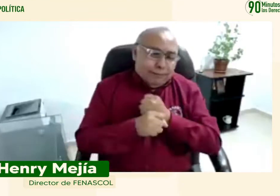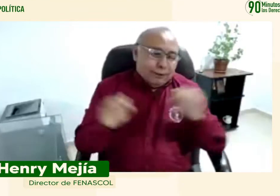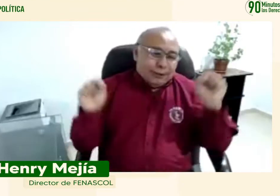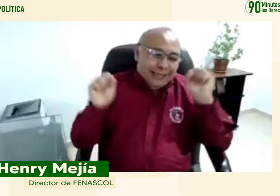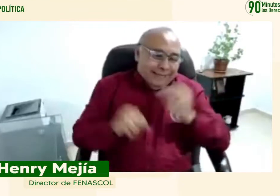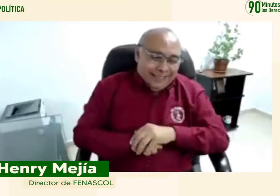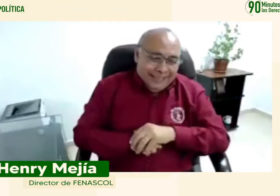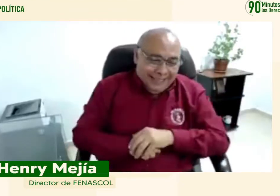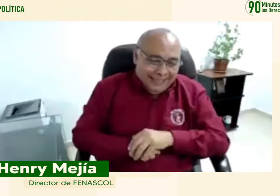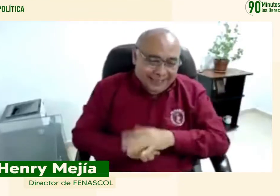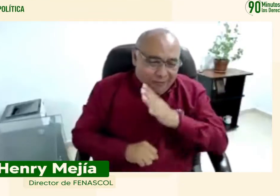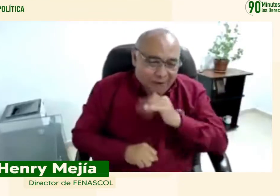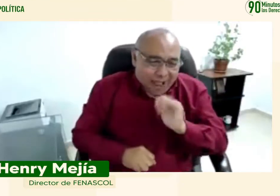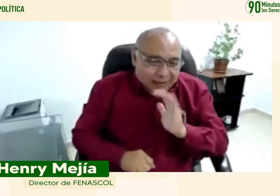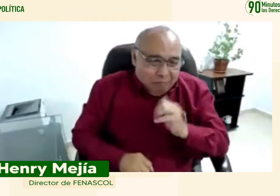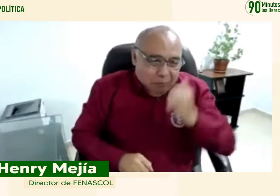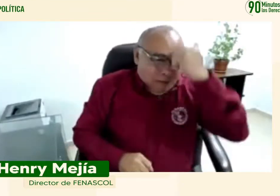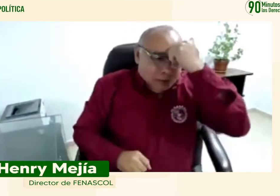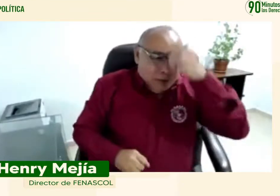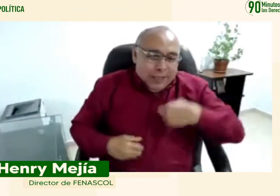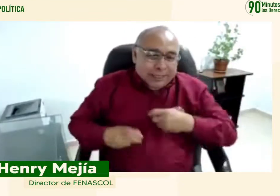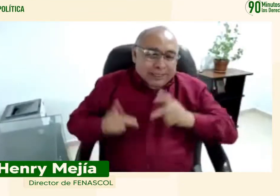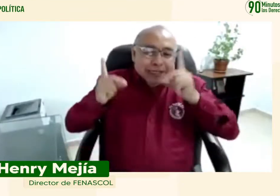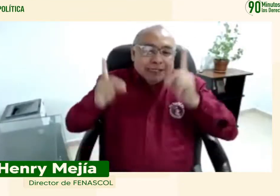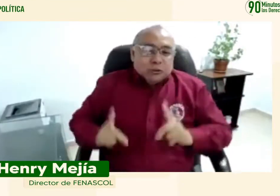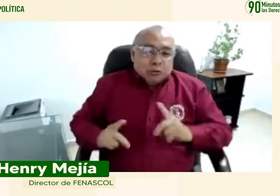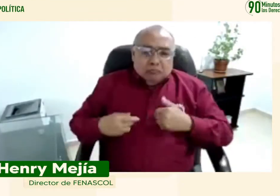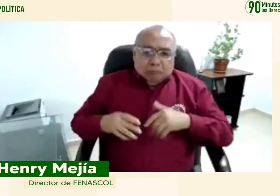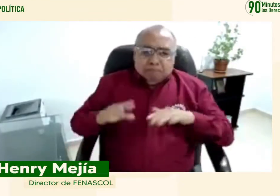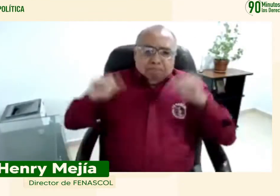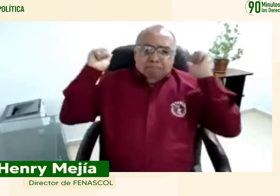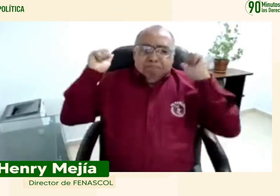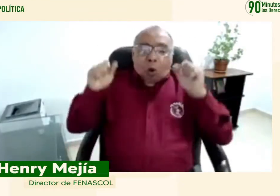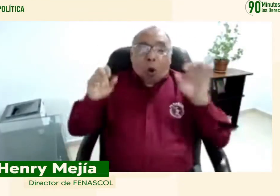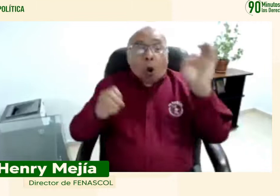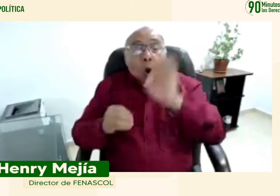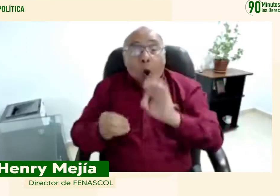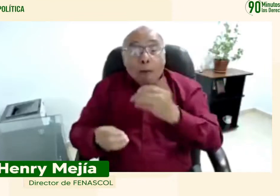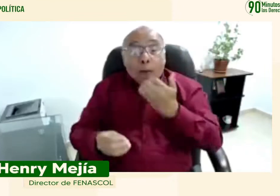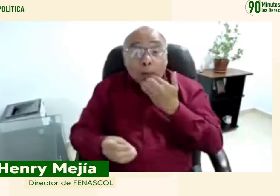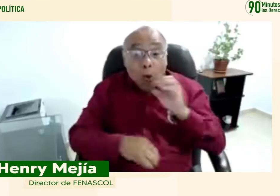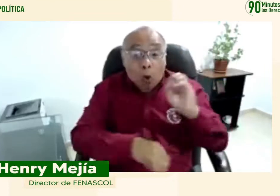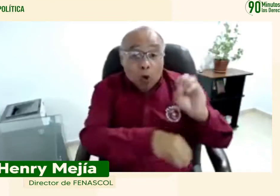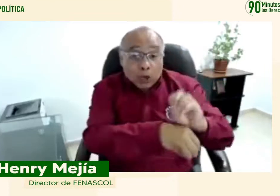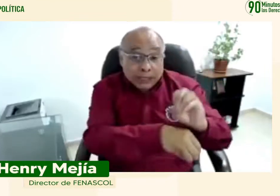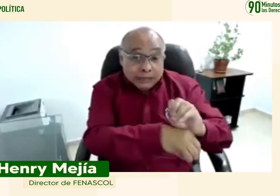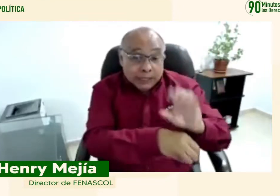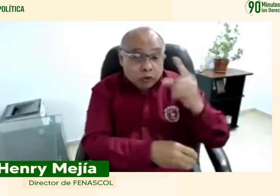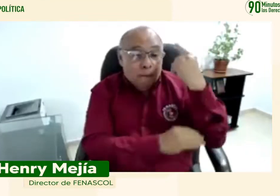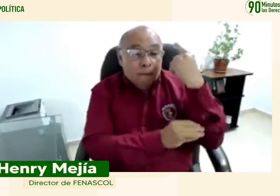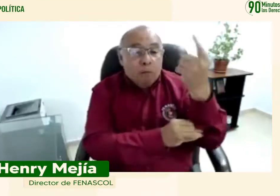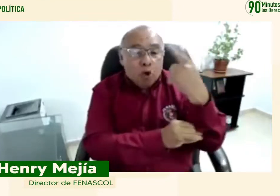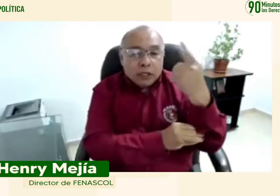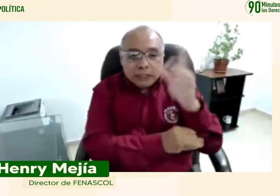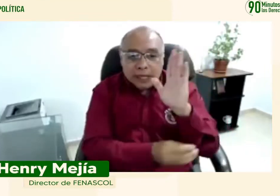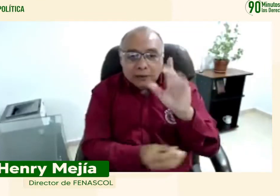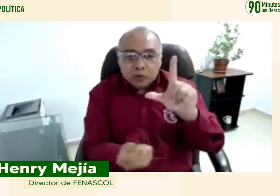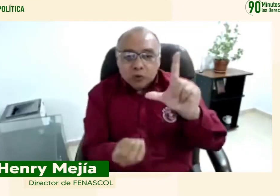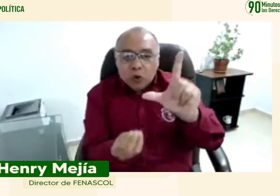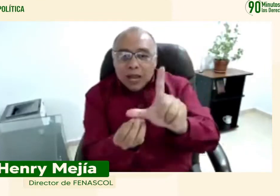eso es imposible es imposible es una decisión autónoma individual de cada uno de los docentes lo mismo una